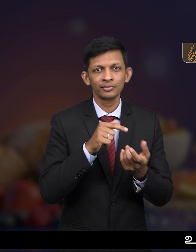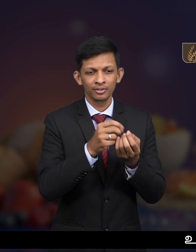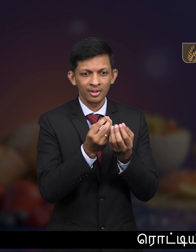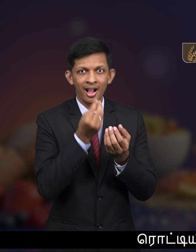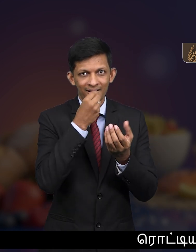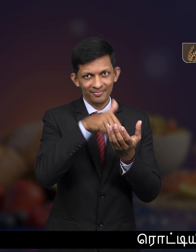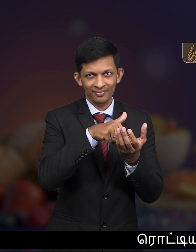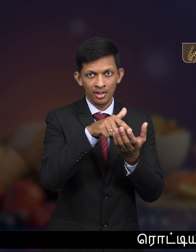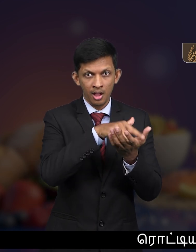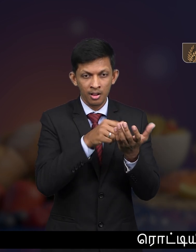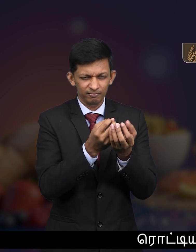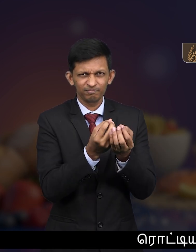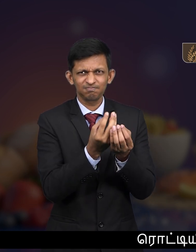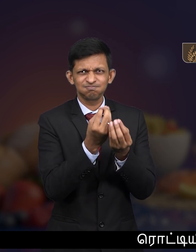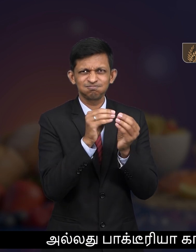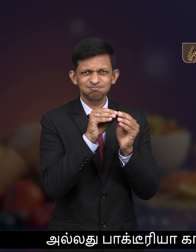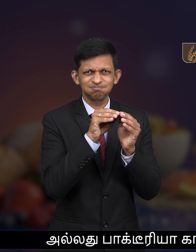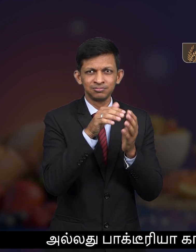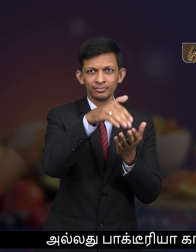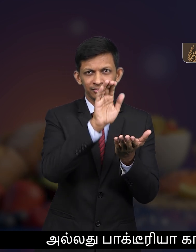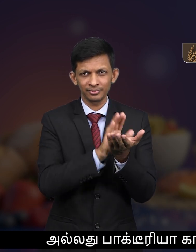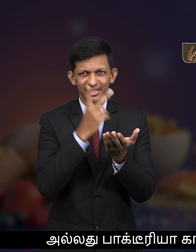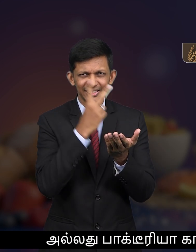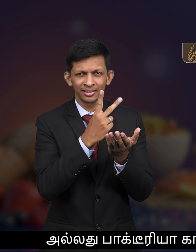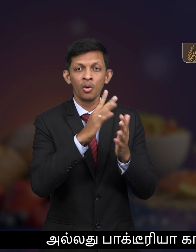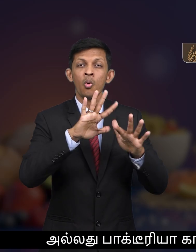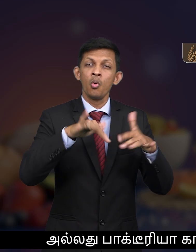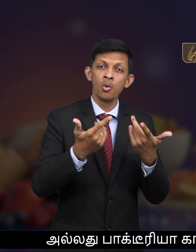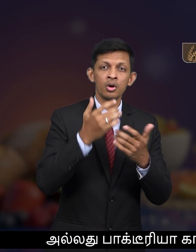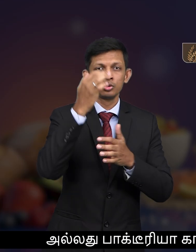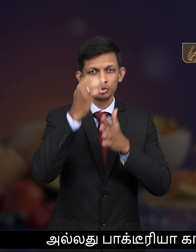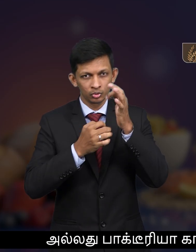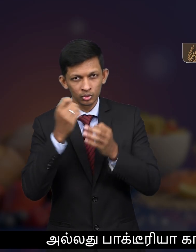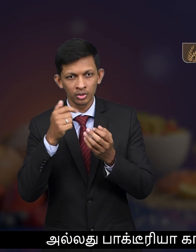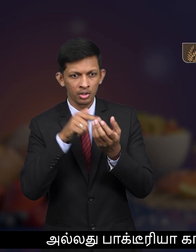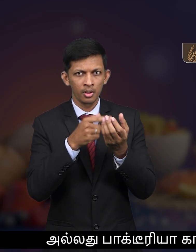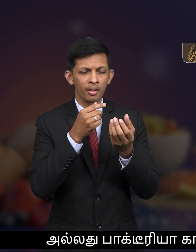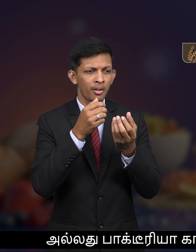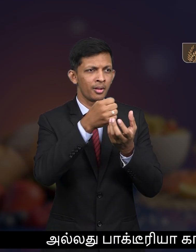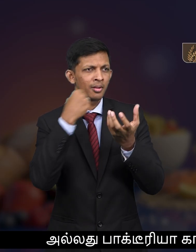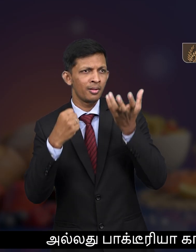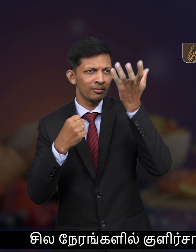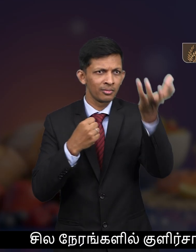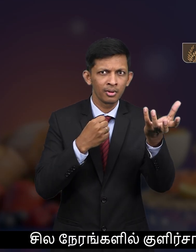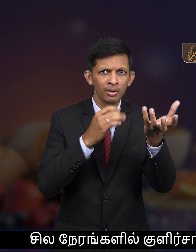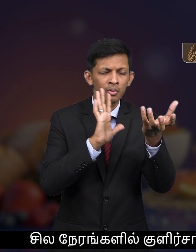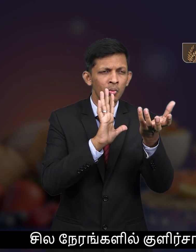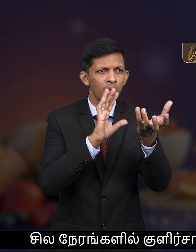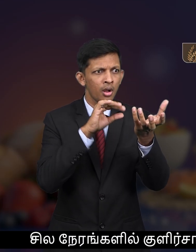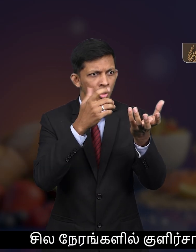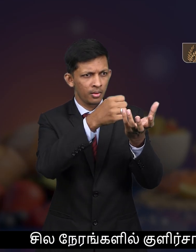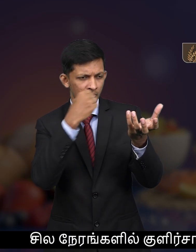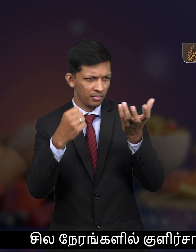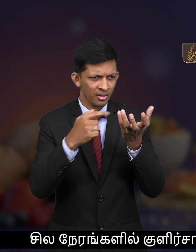உதாரணமாக, ரொட்டியில் பூஞ்சை வளரும் அல்லது பாக்டீரியா காரணமாக பால் புளிப்பாக மாறும். சில